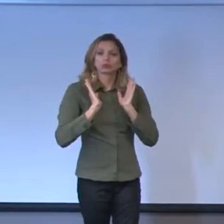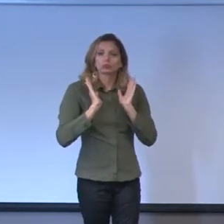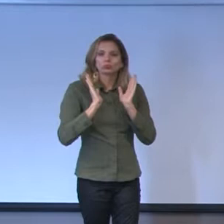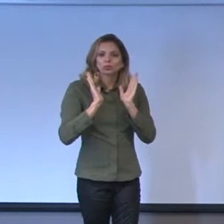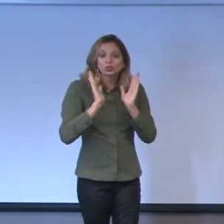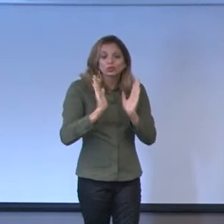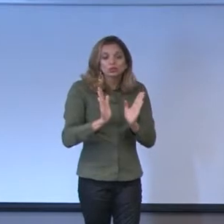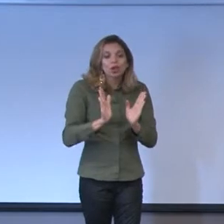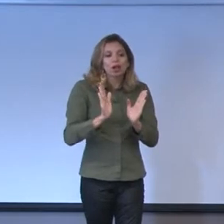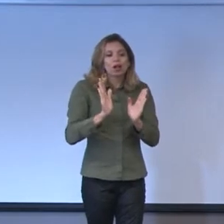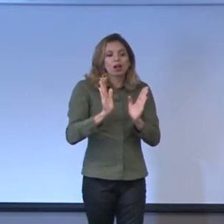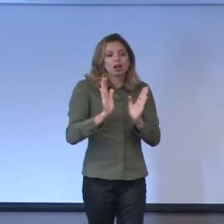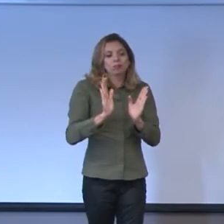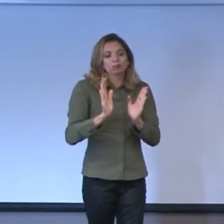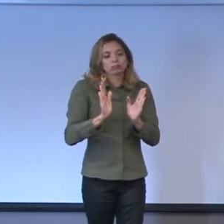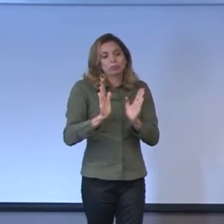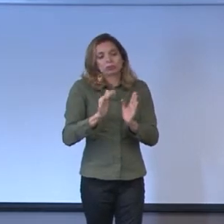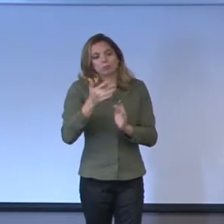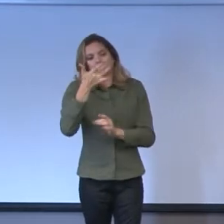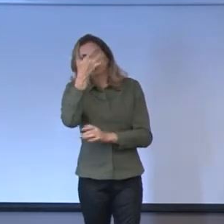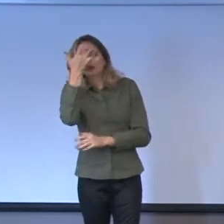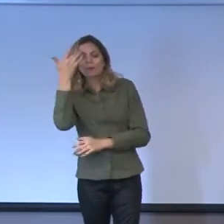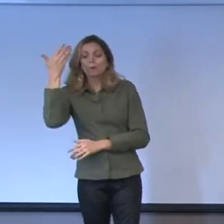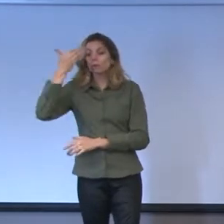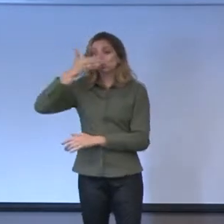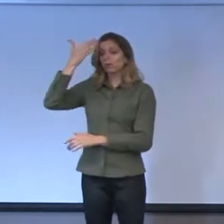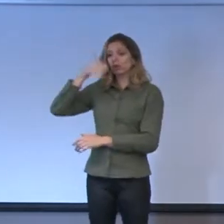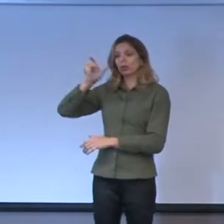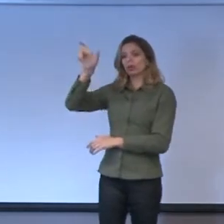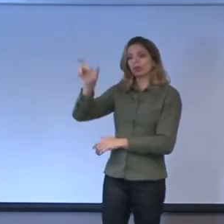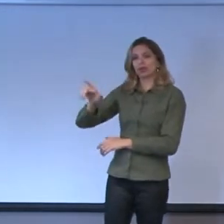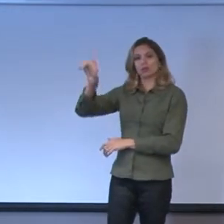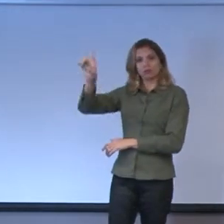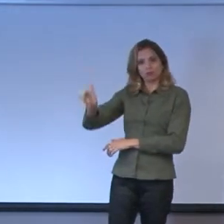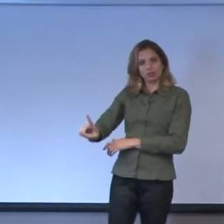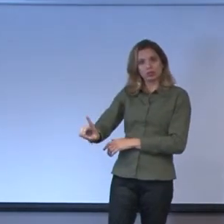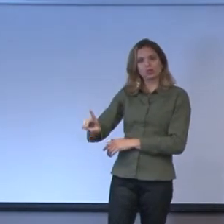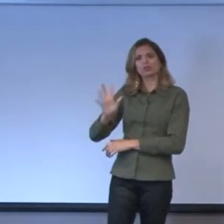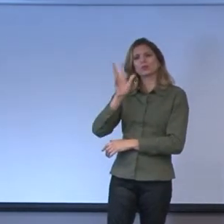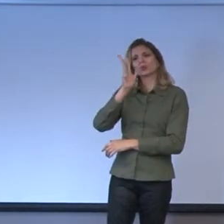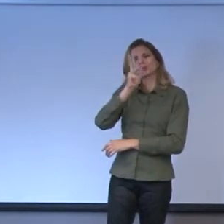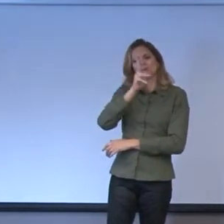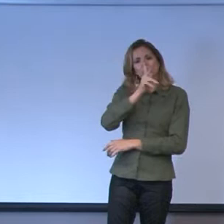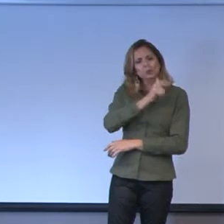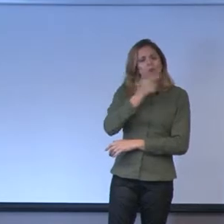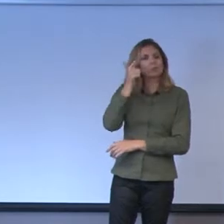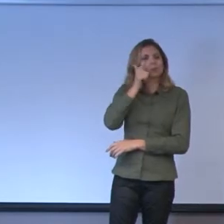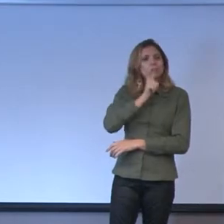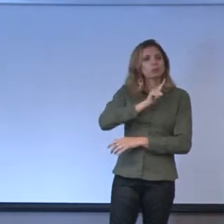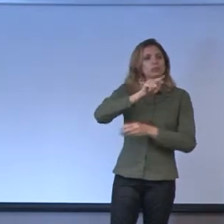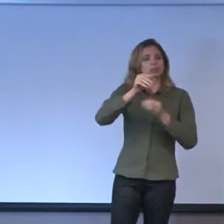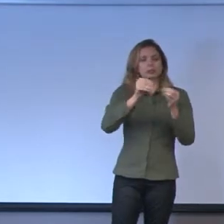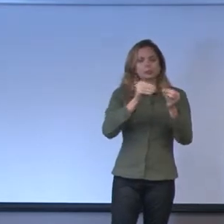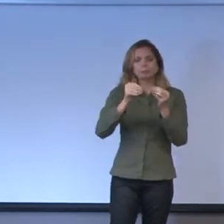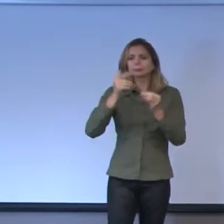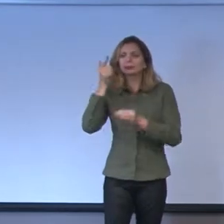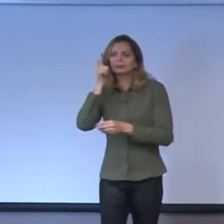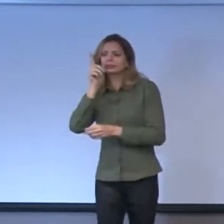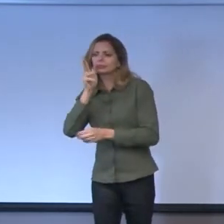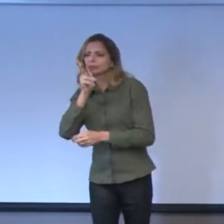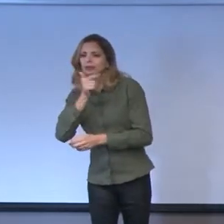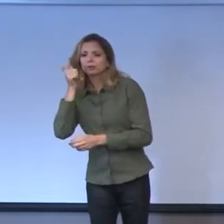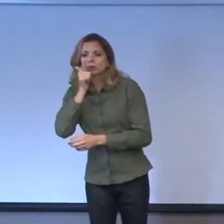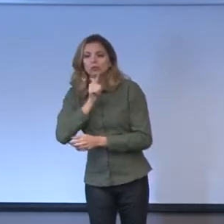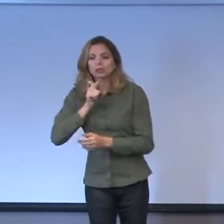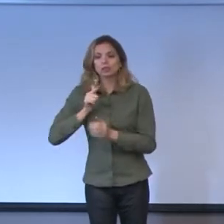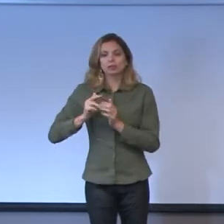num espaço de invisibilidade, é um segmento que demorou mais para se articular, né, para conseguir